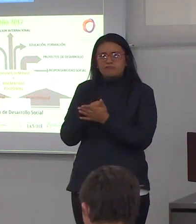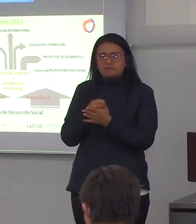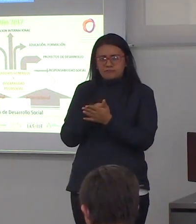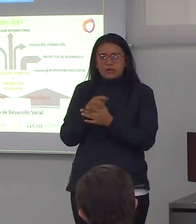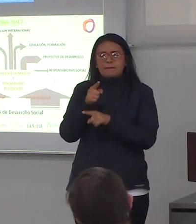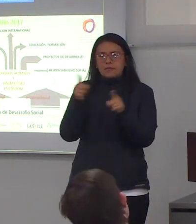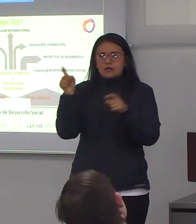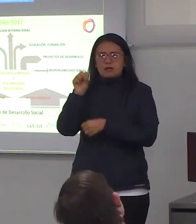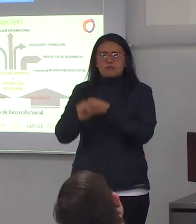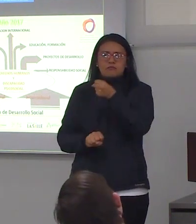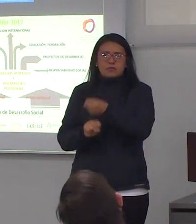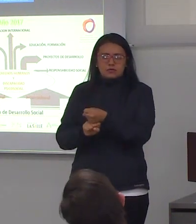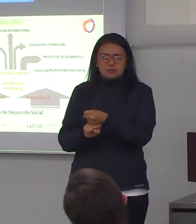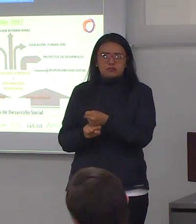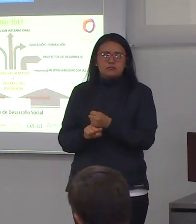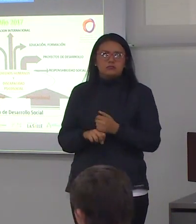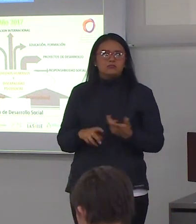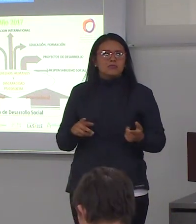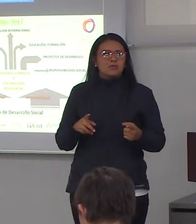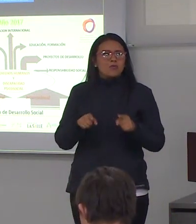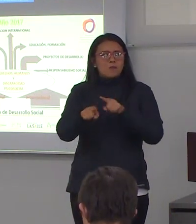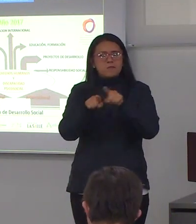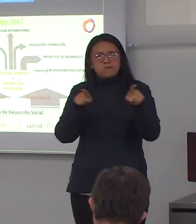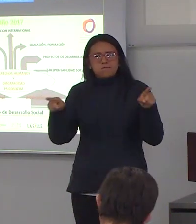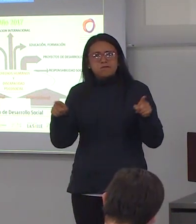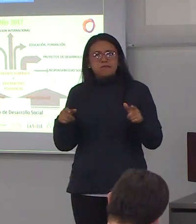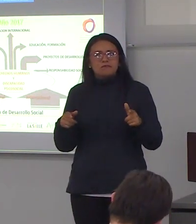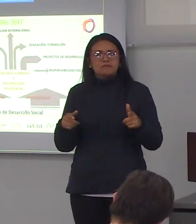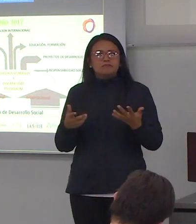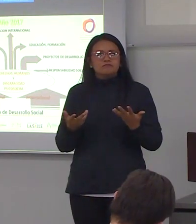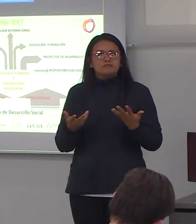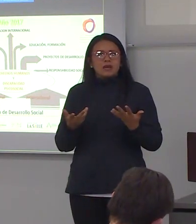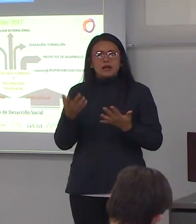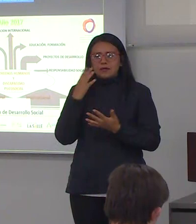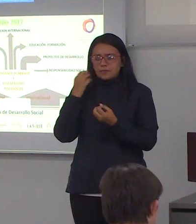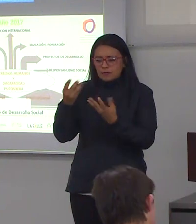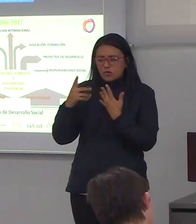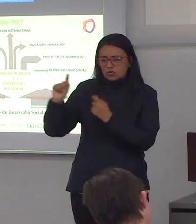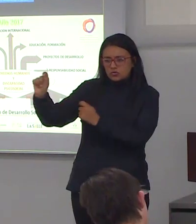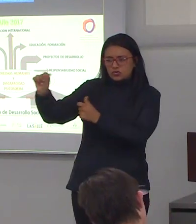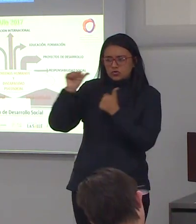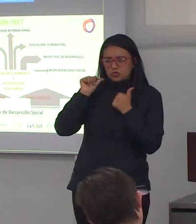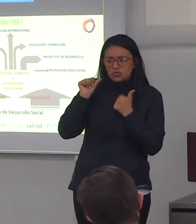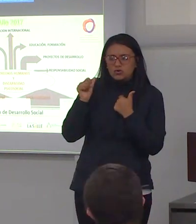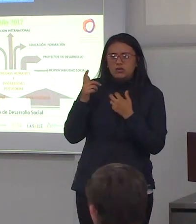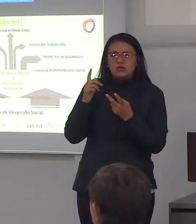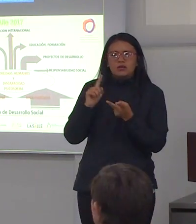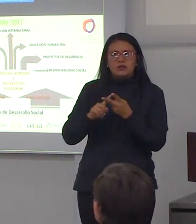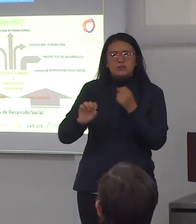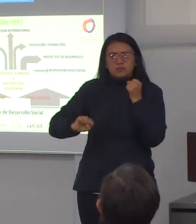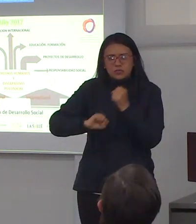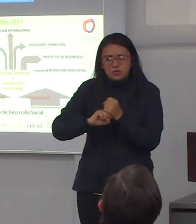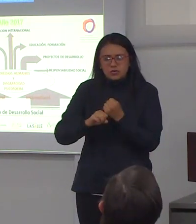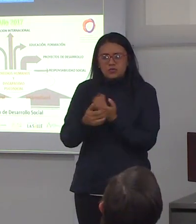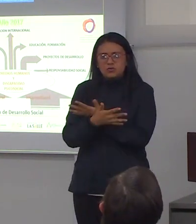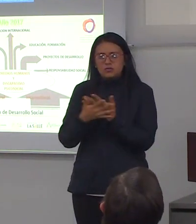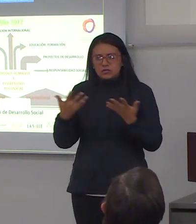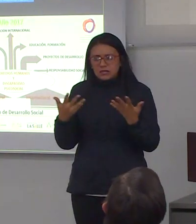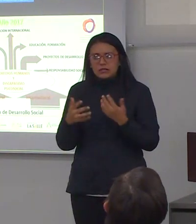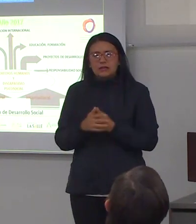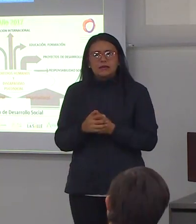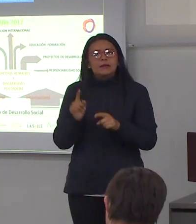para apoyar que nos digamos podemos tener algunos soportes económicos asistencia técnica hemos tenido asistencia técnica